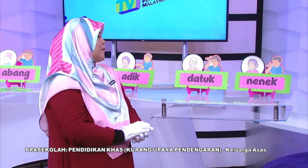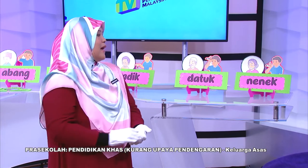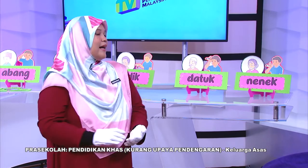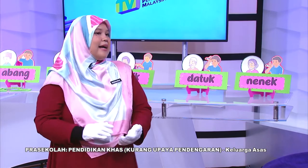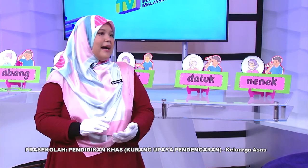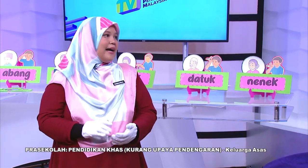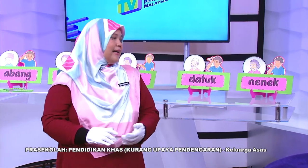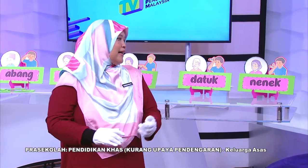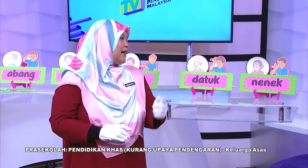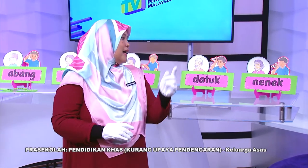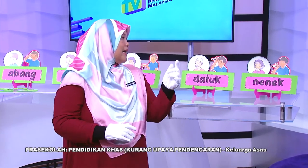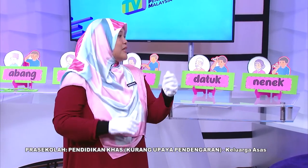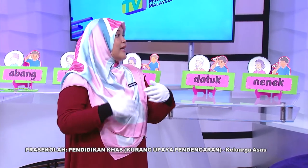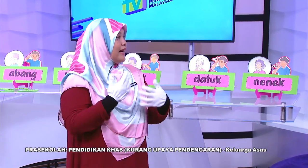Day ini